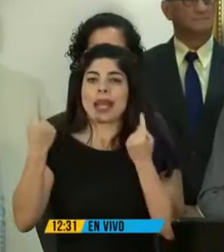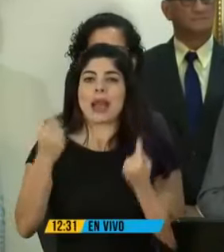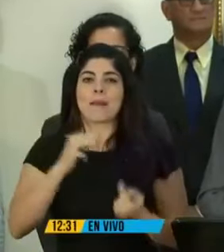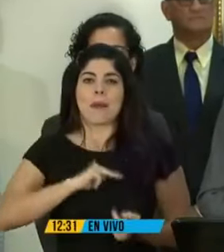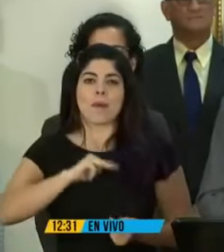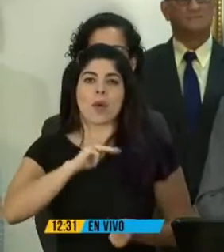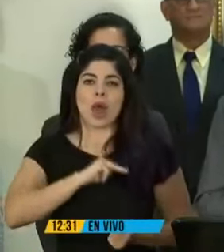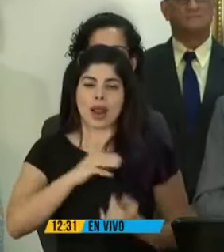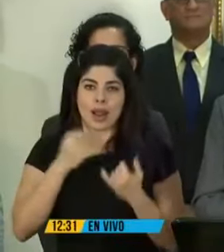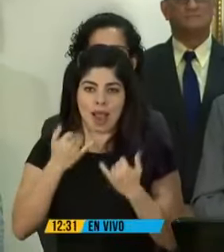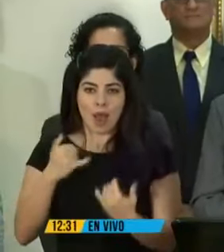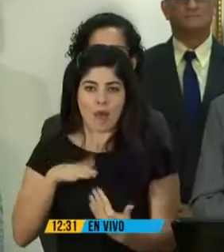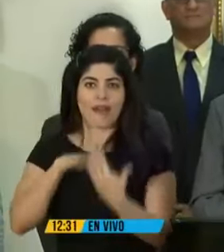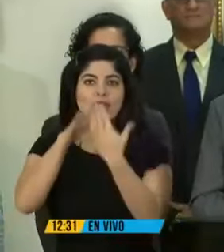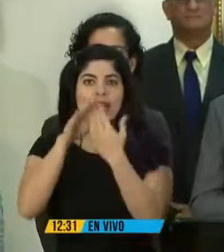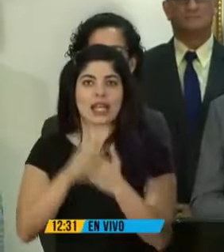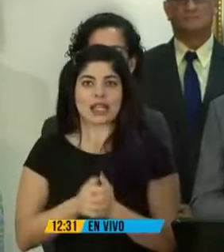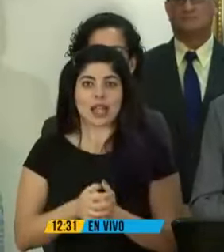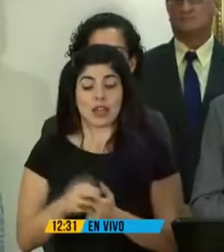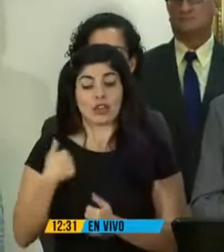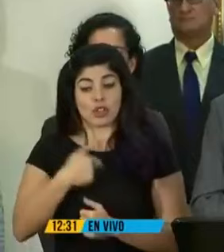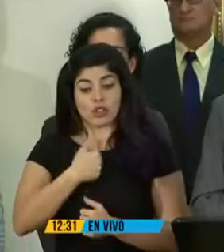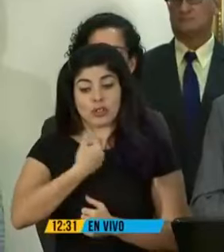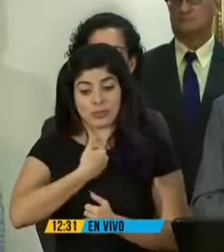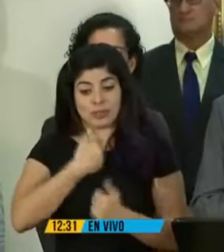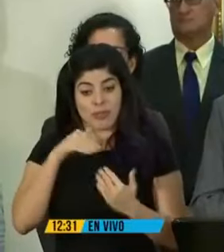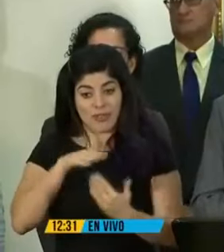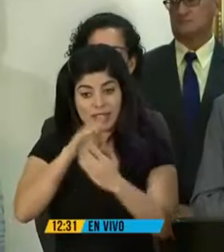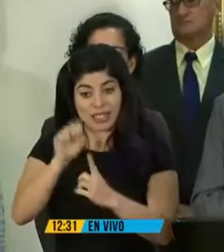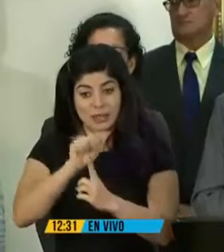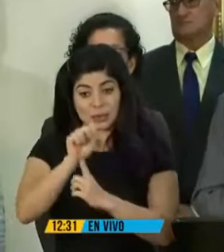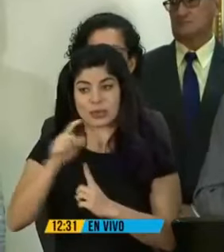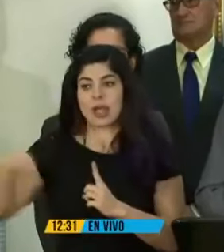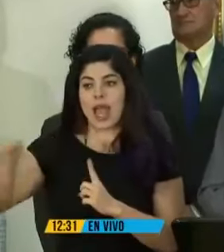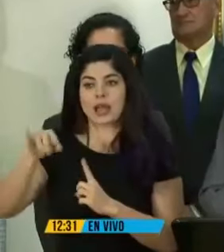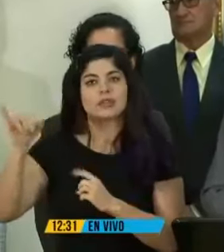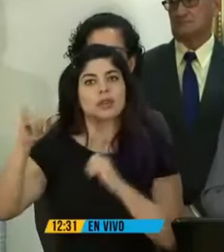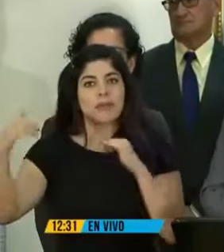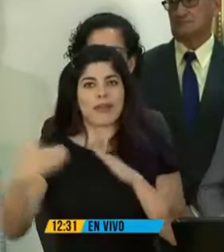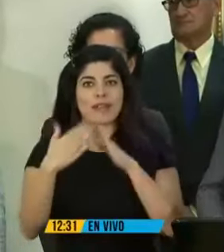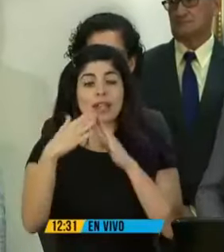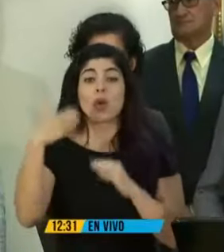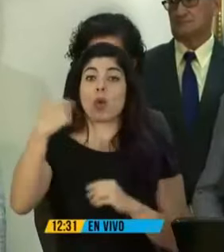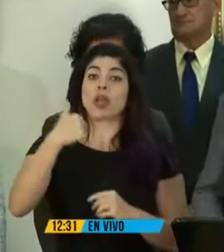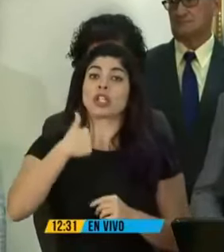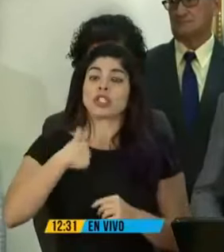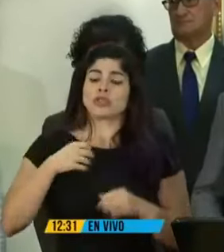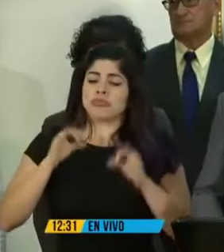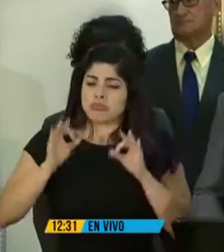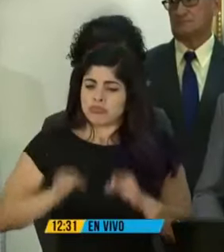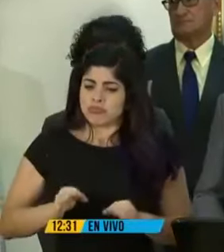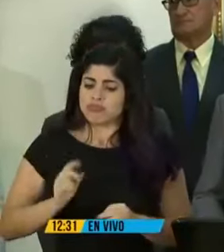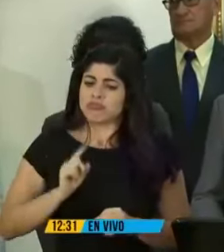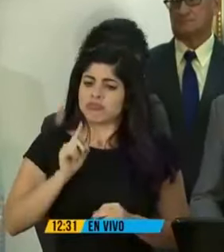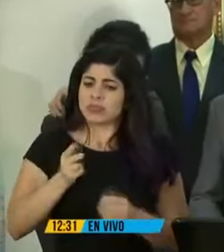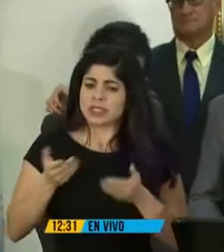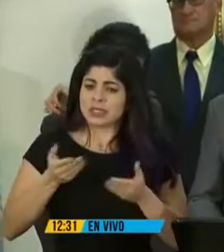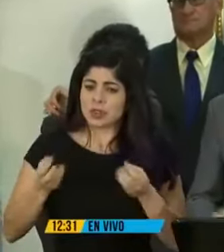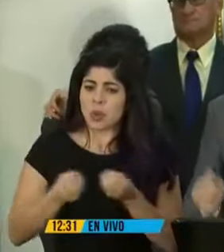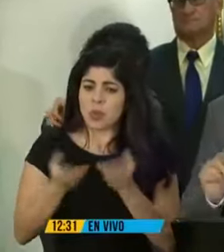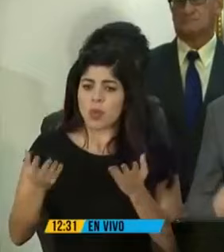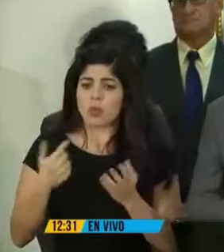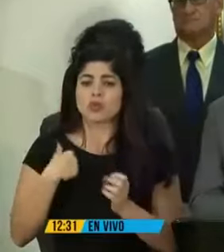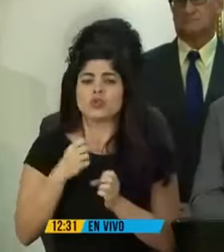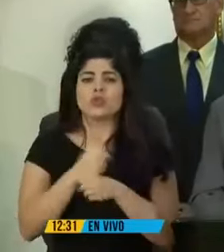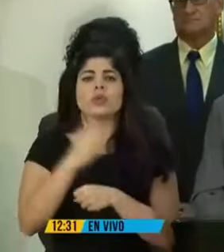lo enfrentamos nosotros y ellos. Cuando decidí ser servidor público, lo hice para